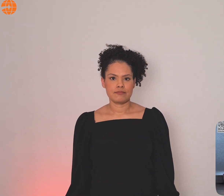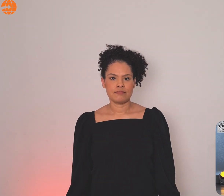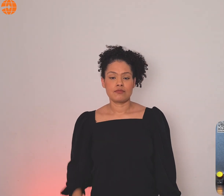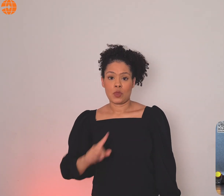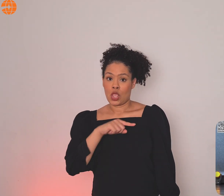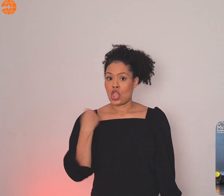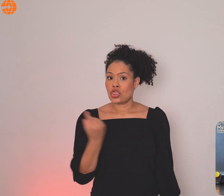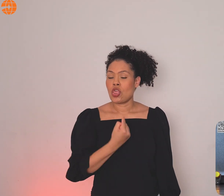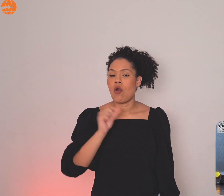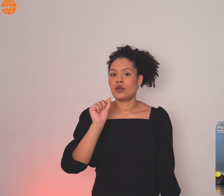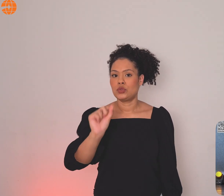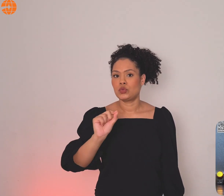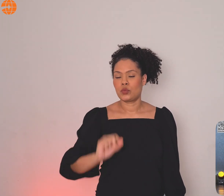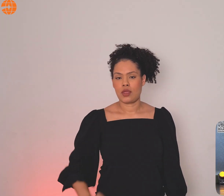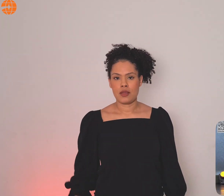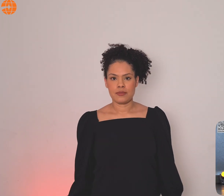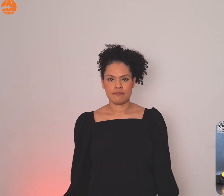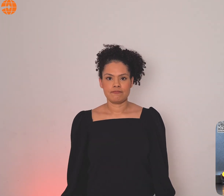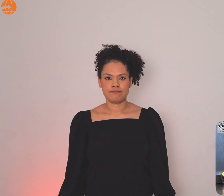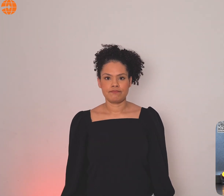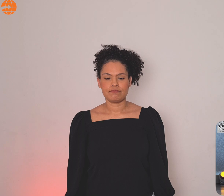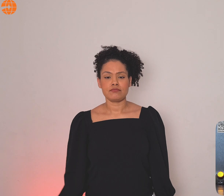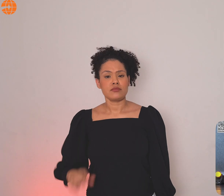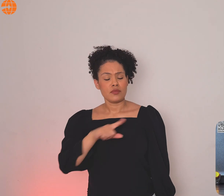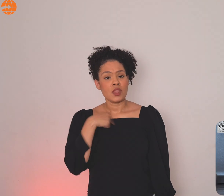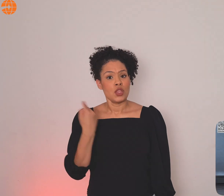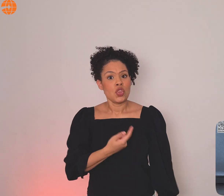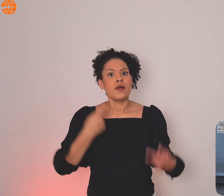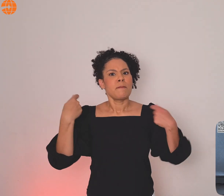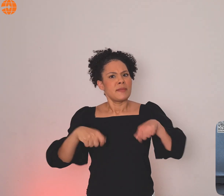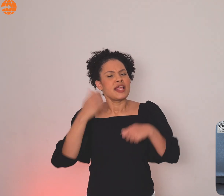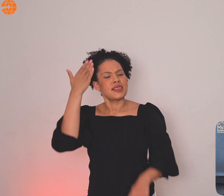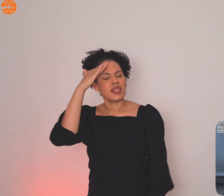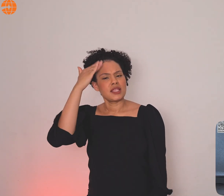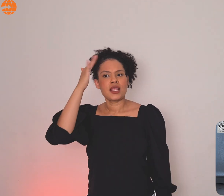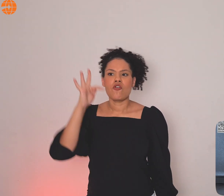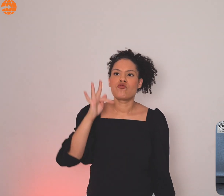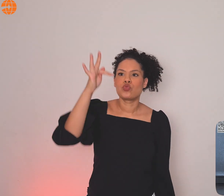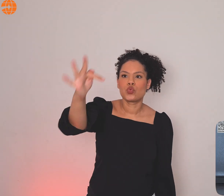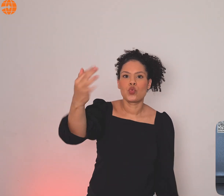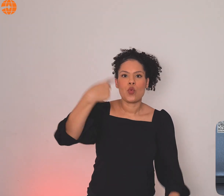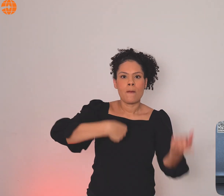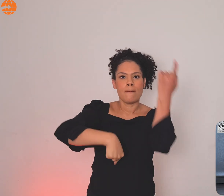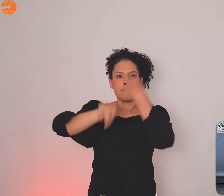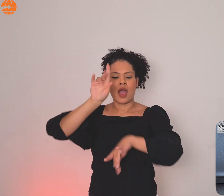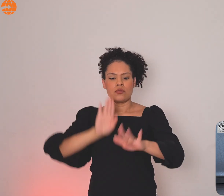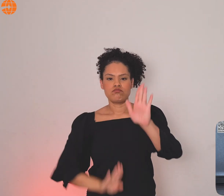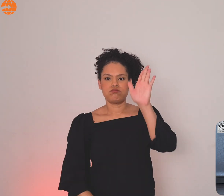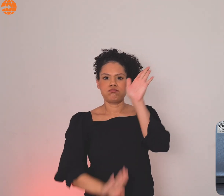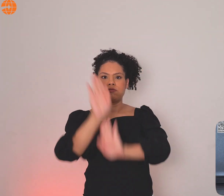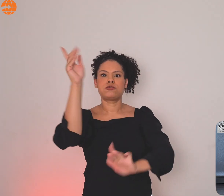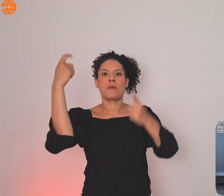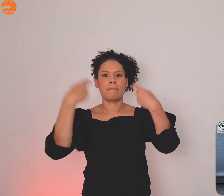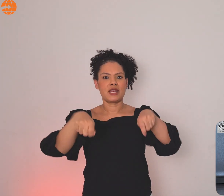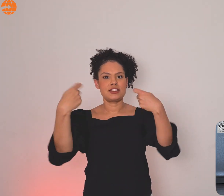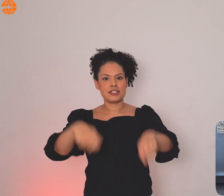Nós vamos ter o avançar como destino, se nós quisermos mostrar o poder de Deus para o